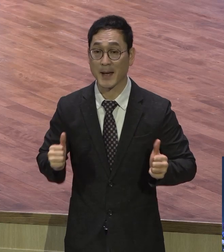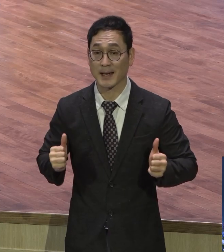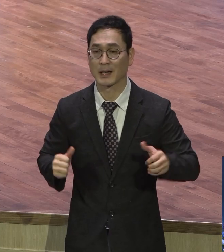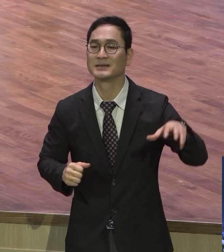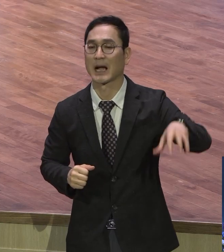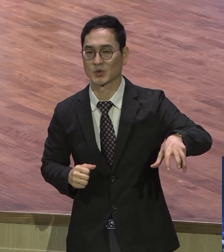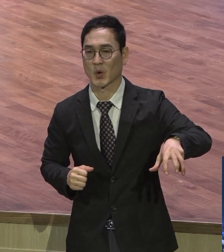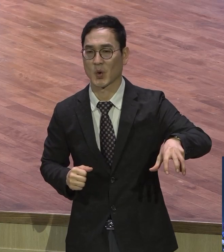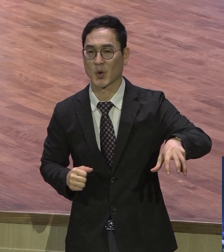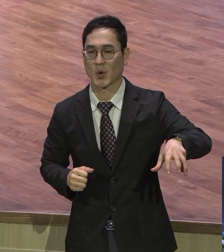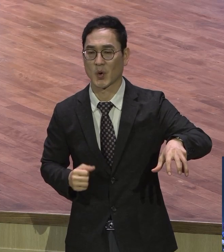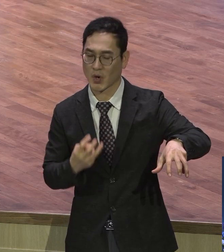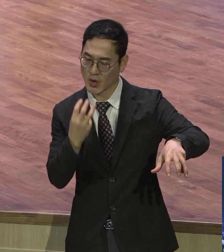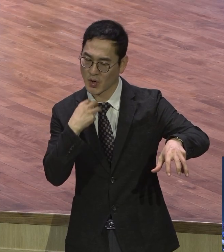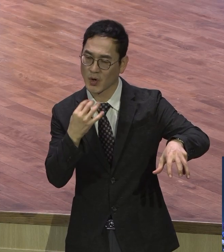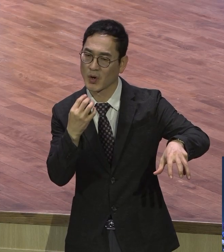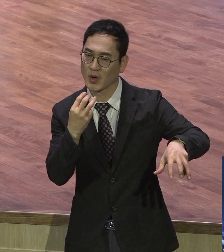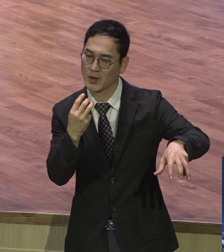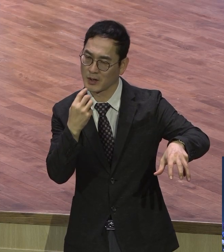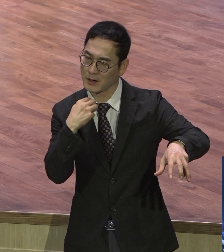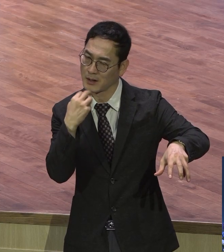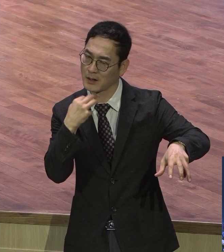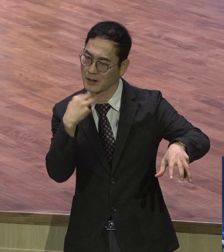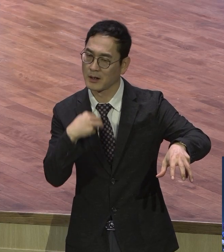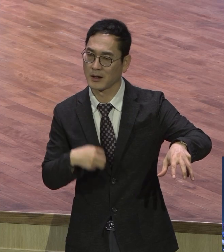재판소 역할도 한 게 회당이에요.